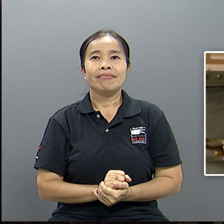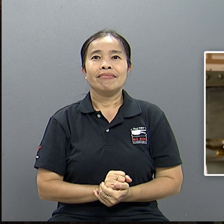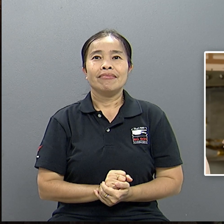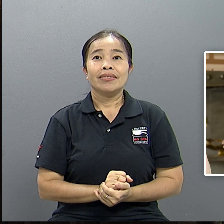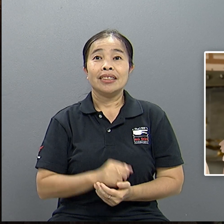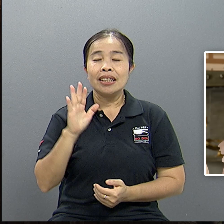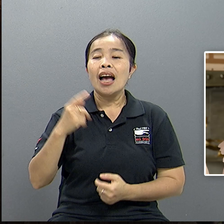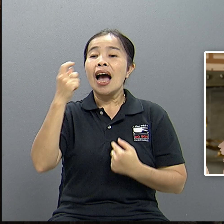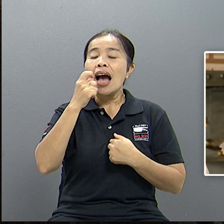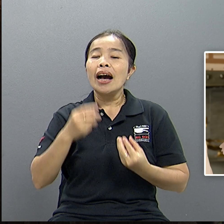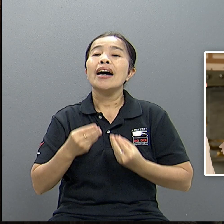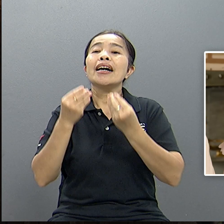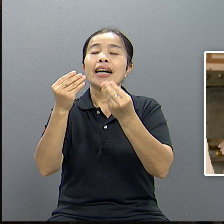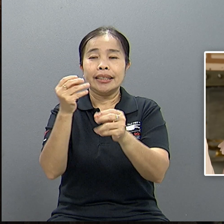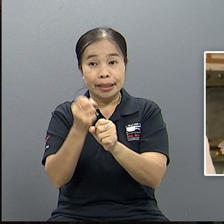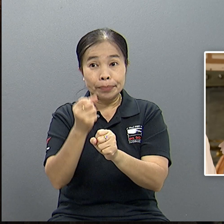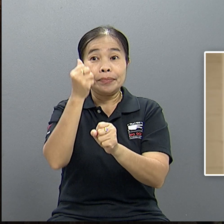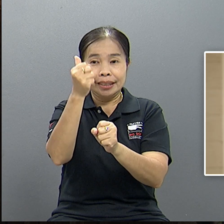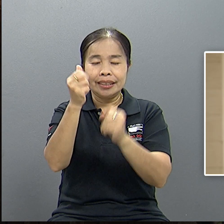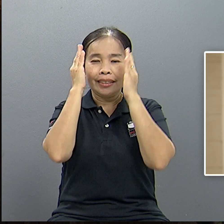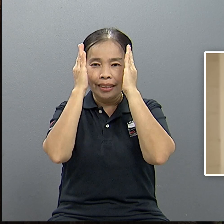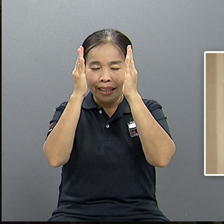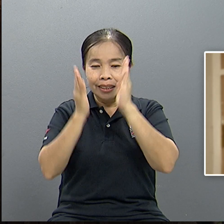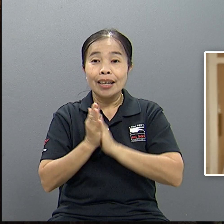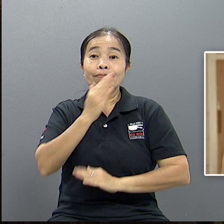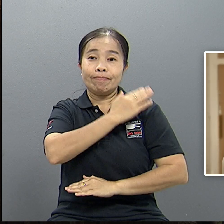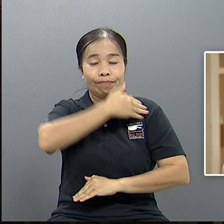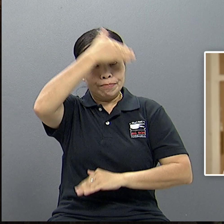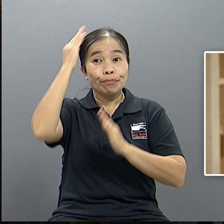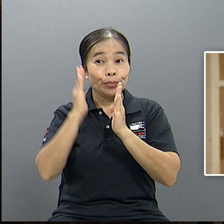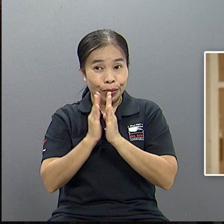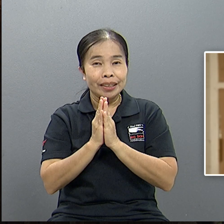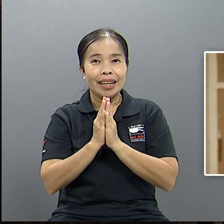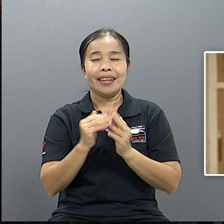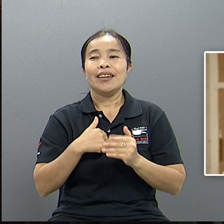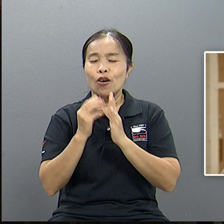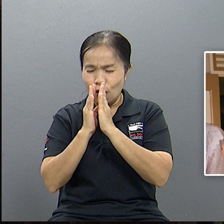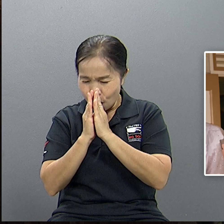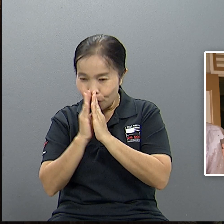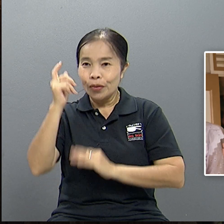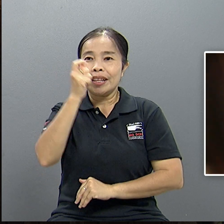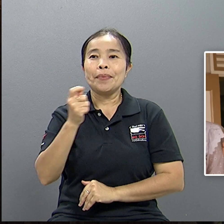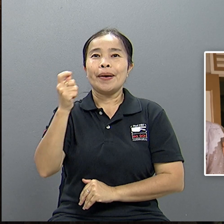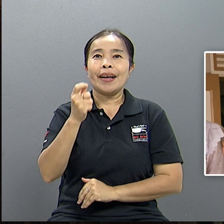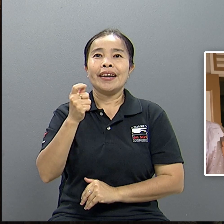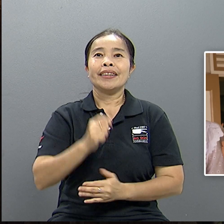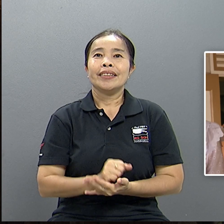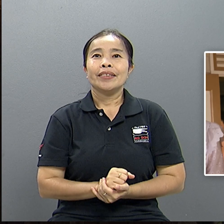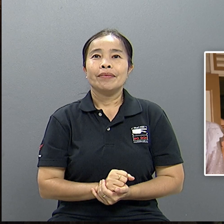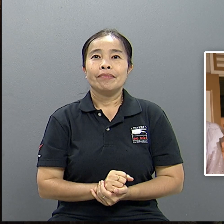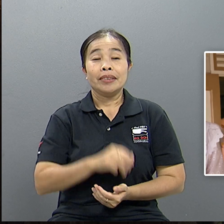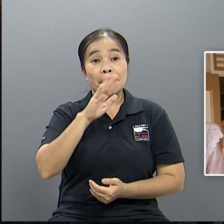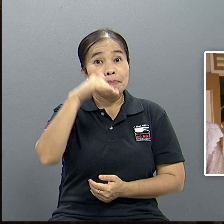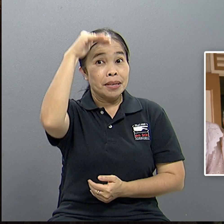าขออนุโมทนาบุญก่อนเลยนะวันนี ้ขอบพระคุณครับอากุล พี่เลิศ